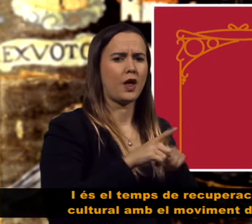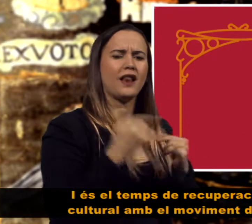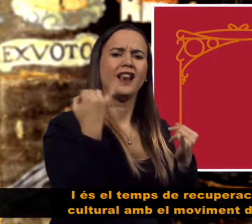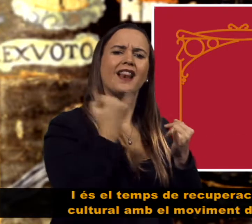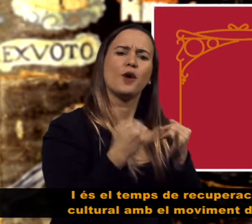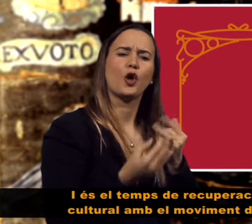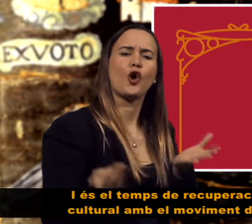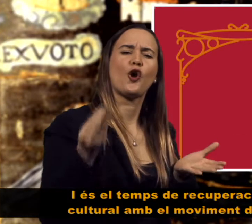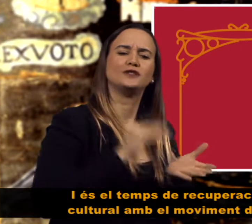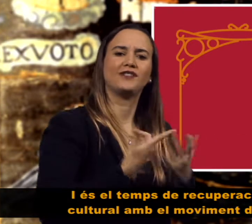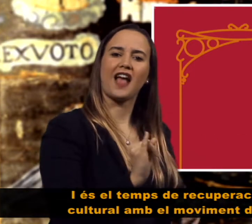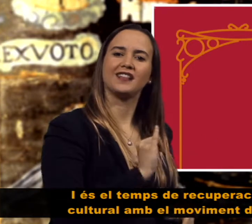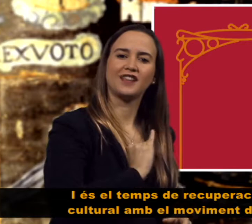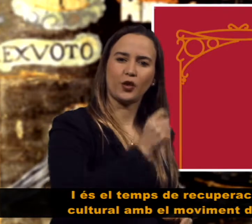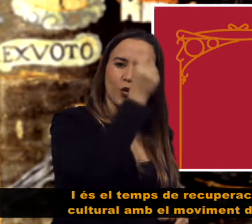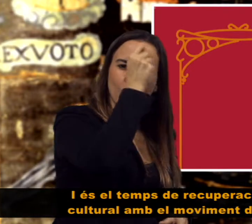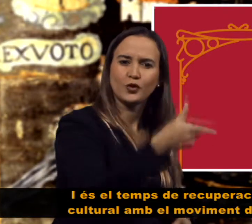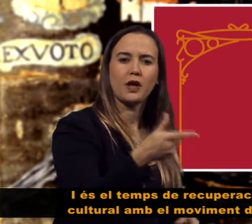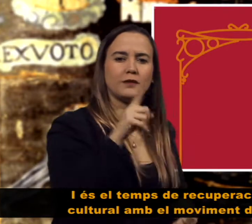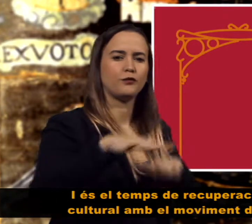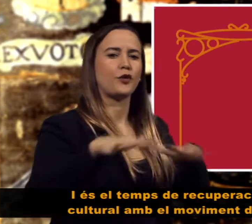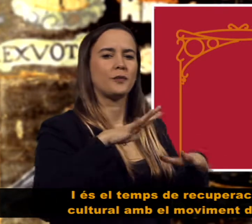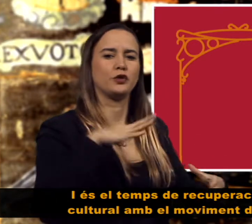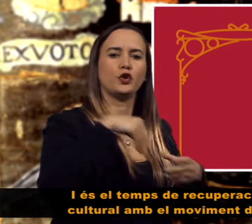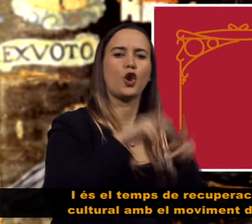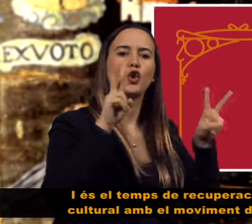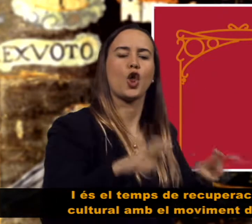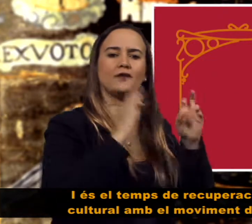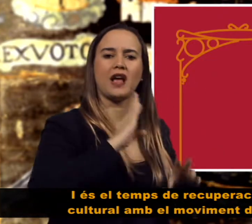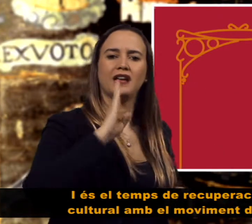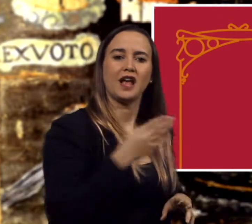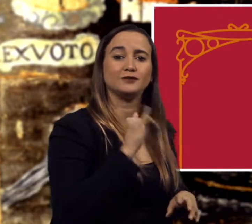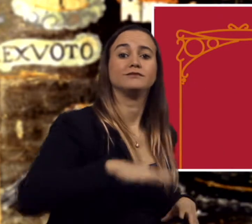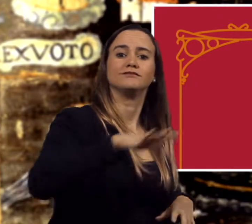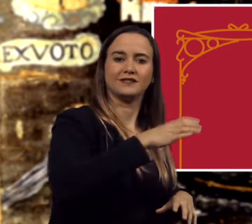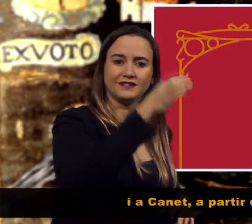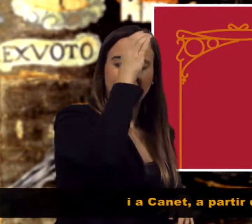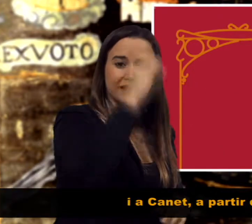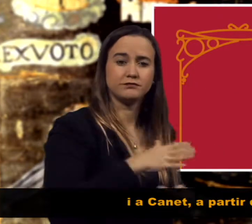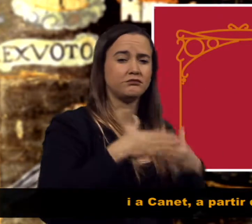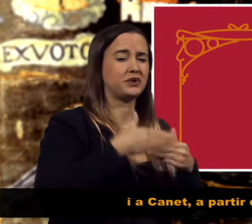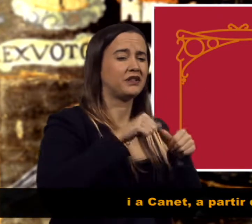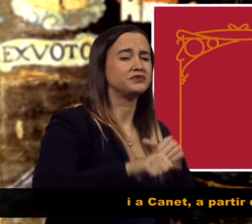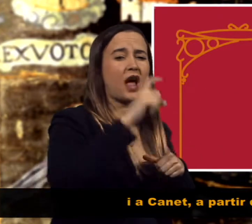I és el temps de recuperació de la identitat cultural amb el moviment de la nova cançó. I a Canet, a